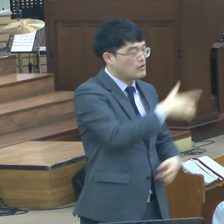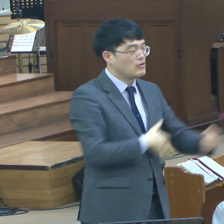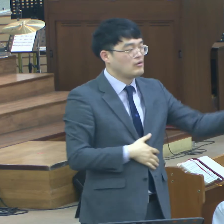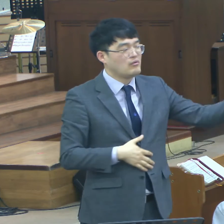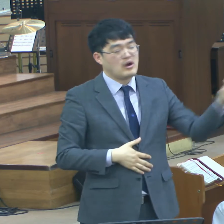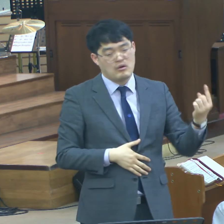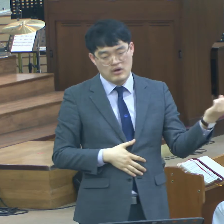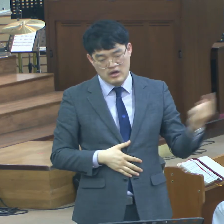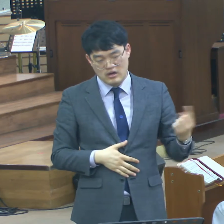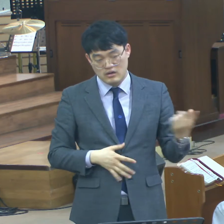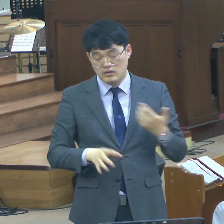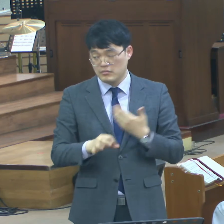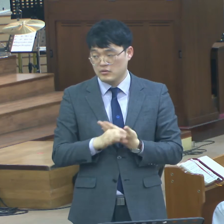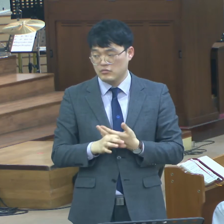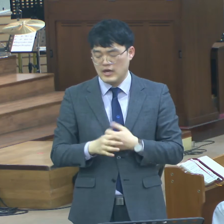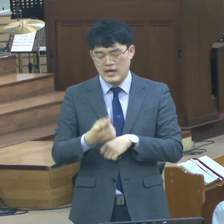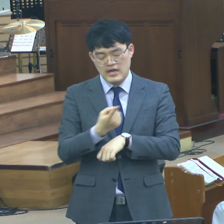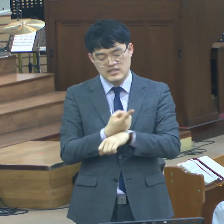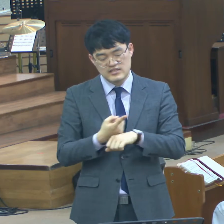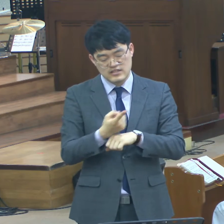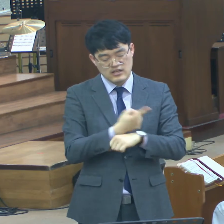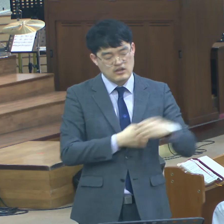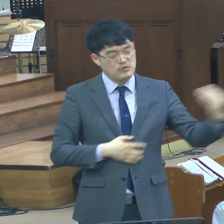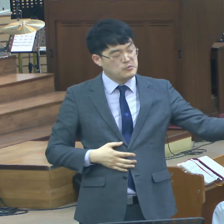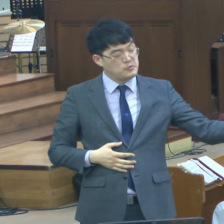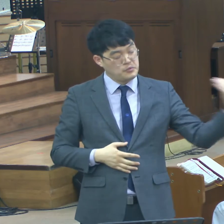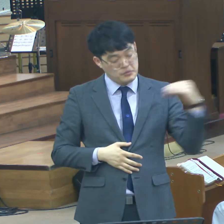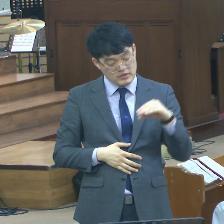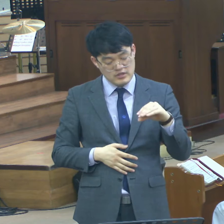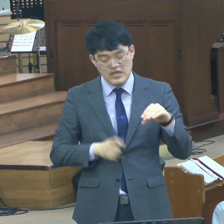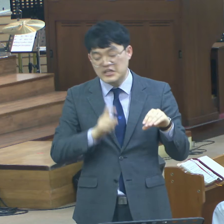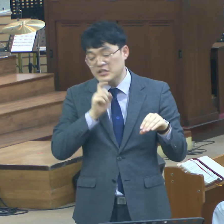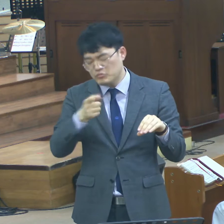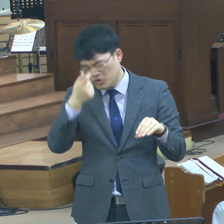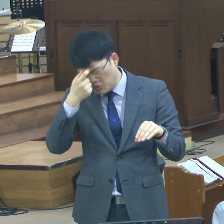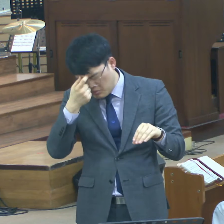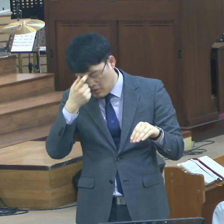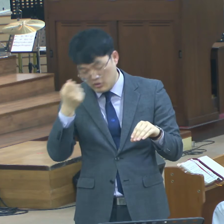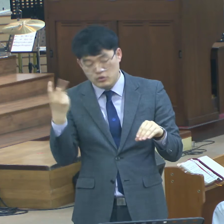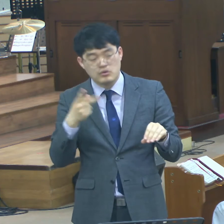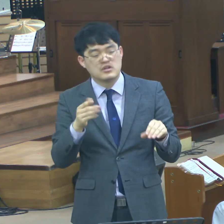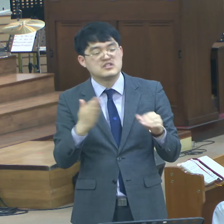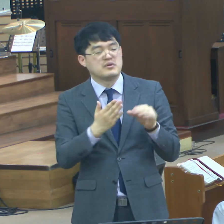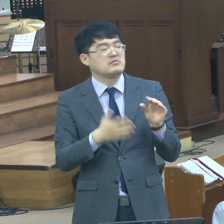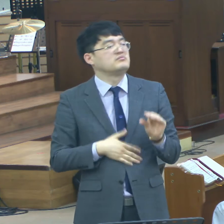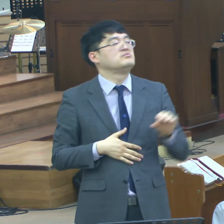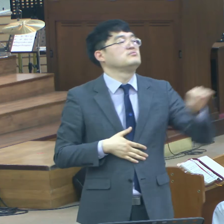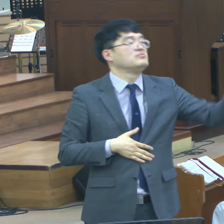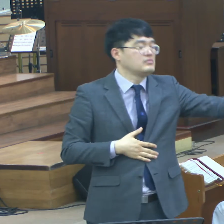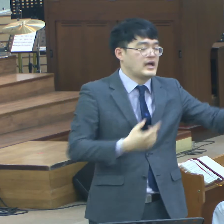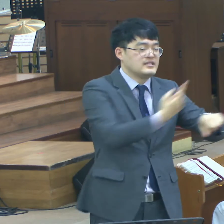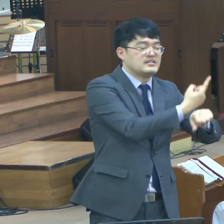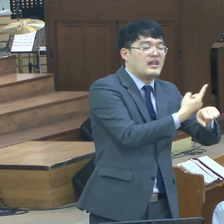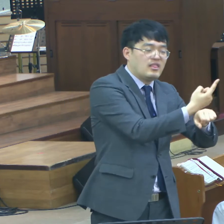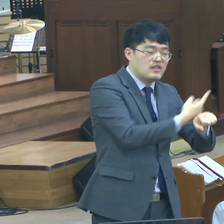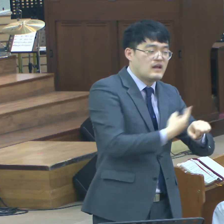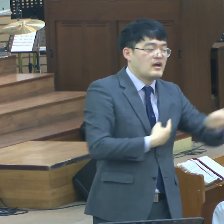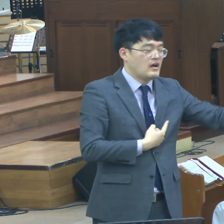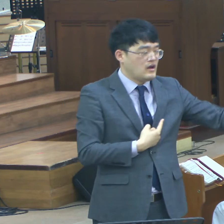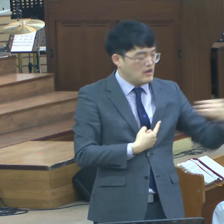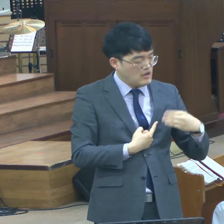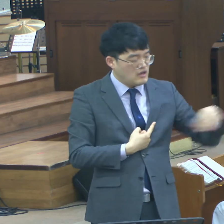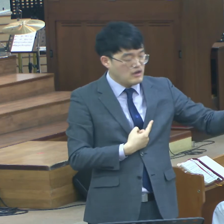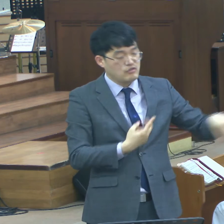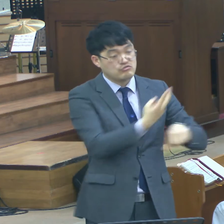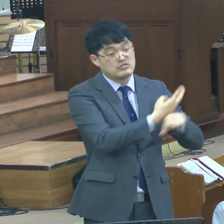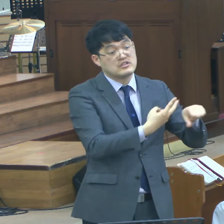그러면 1시간 타고 와서 기도 10분 하고 또 집에 가야 되는데 왕복 2시간 아침에 그렇게 하는 게